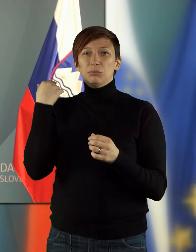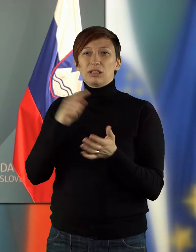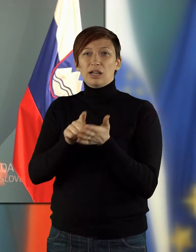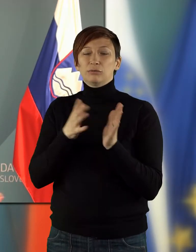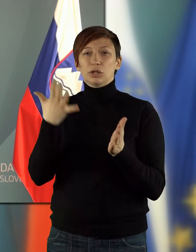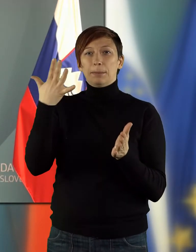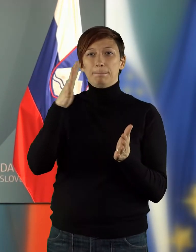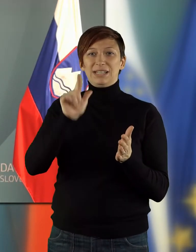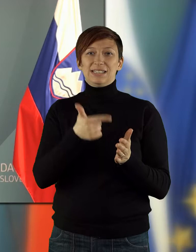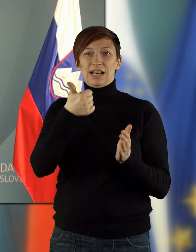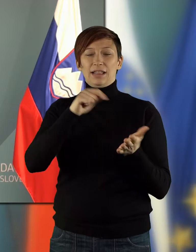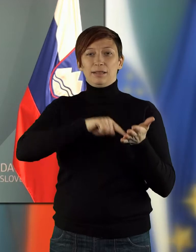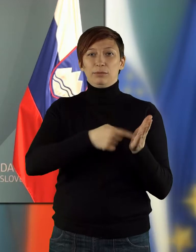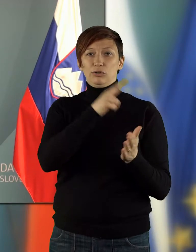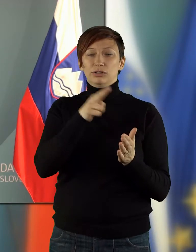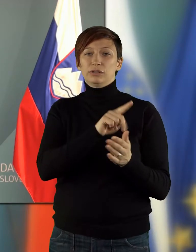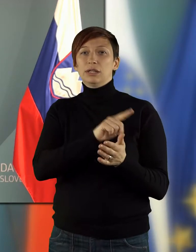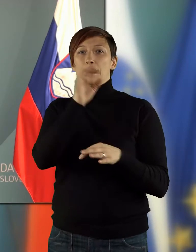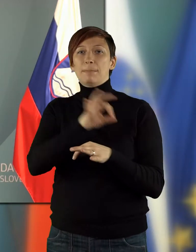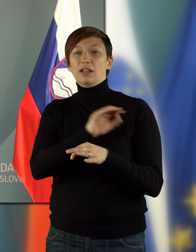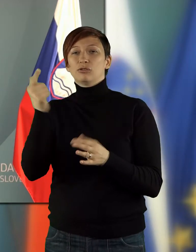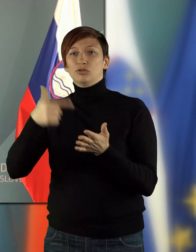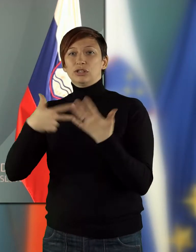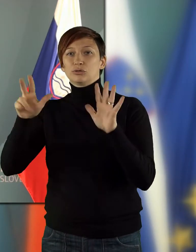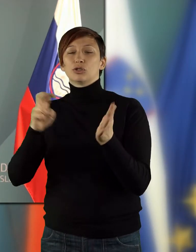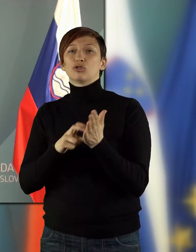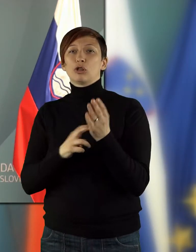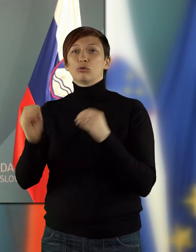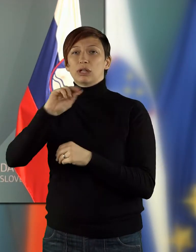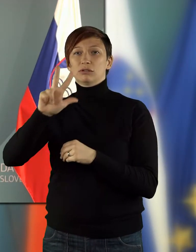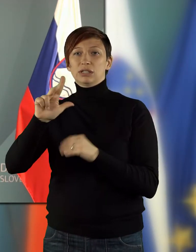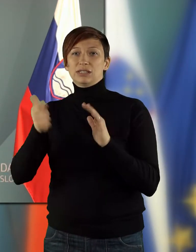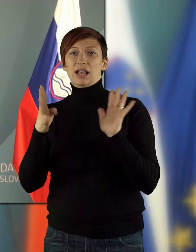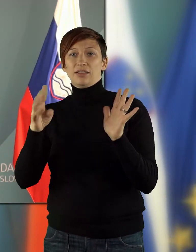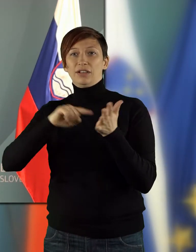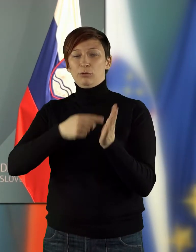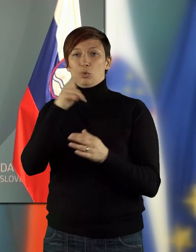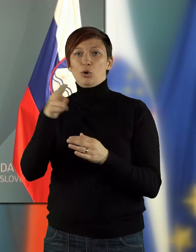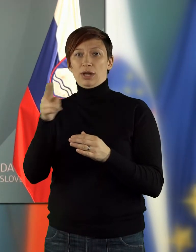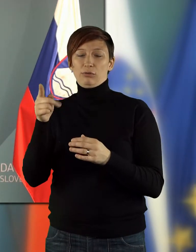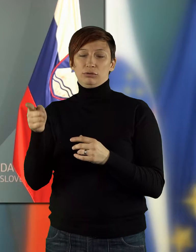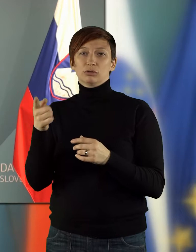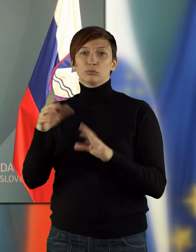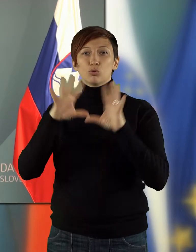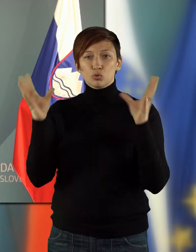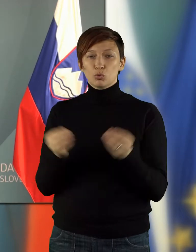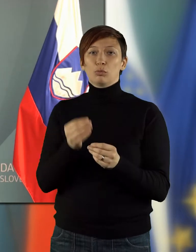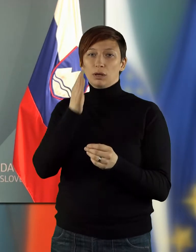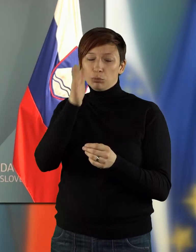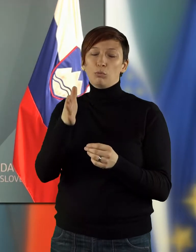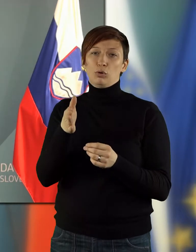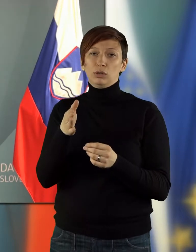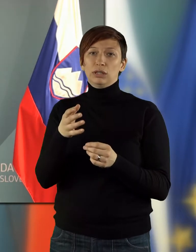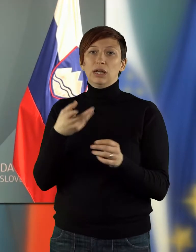v preteklem obdobju 5,1 milijon evrov, plan v 2018 je še dodatnih 3,9 milijonov evrov. Tako smo